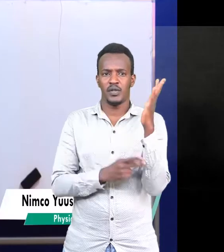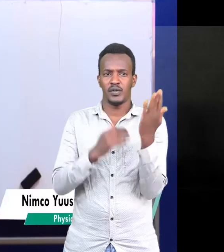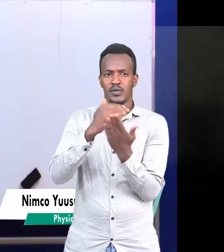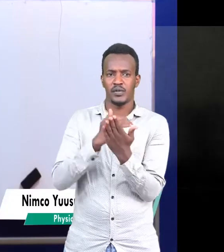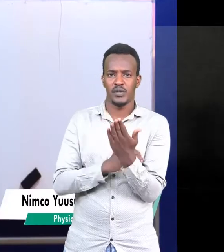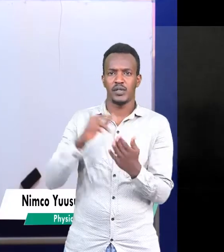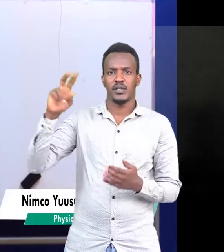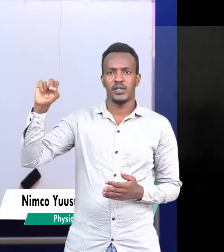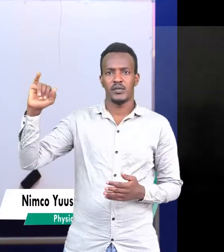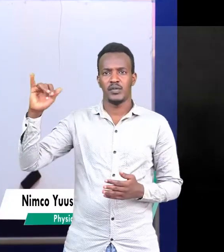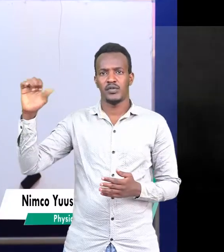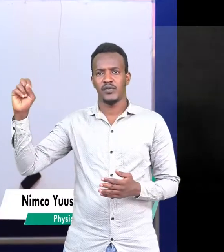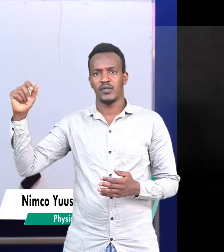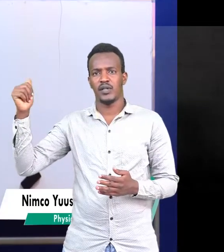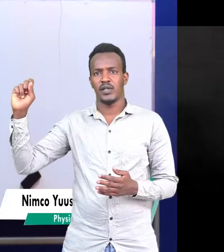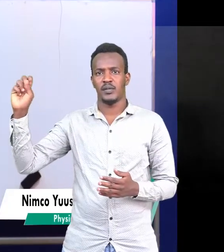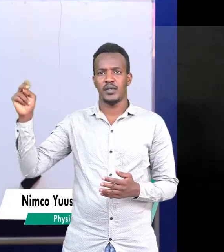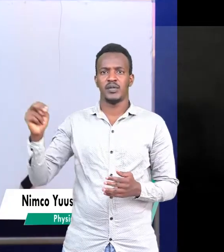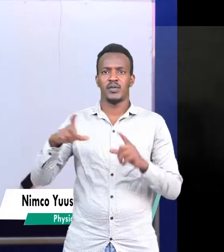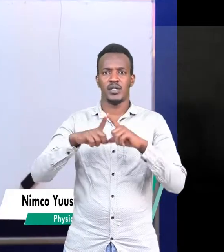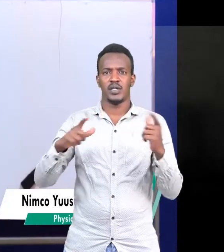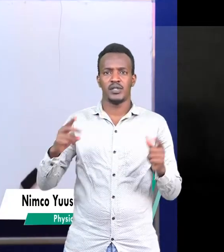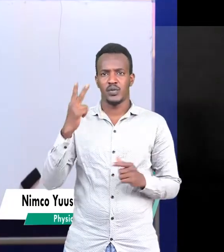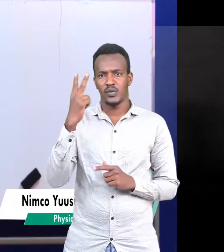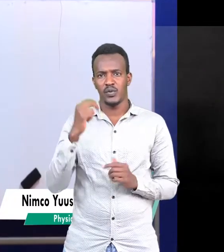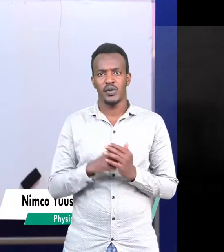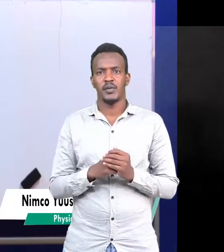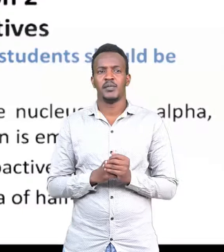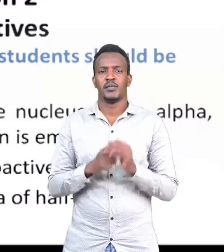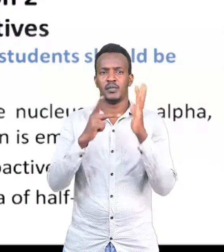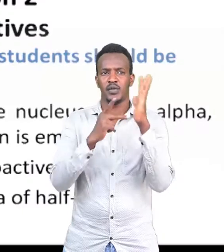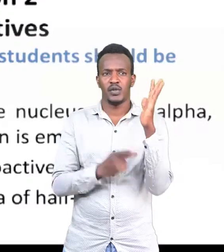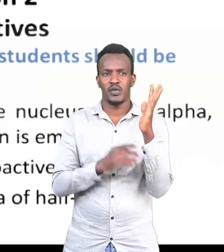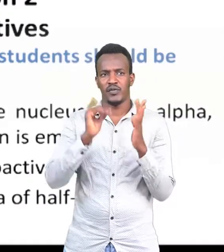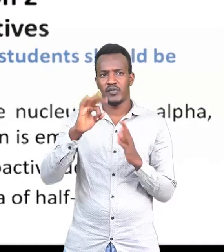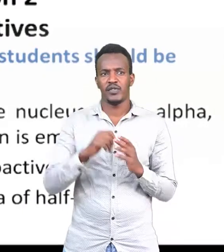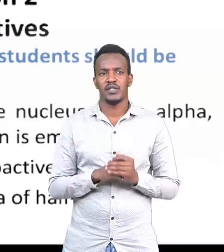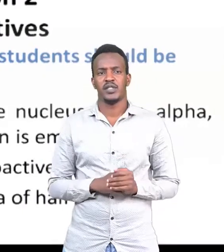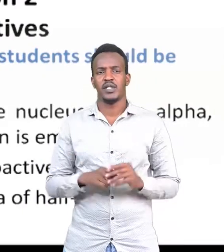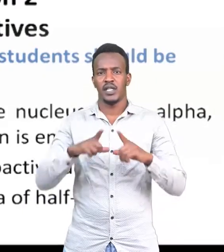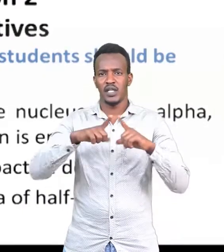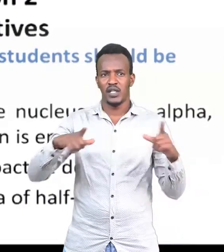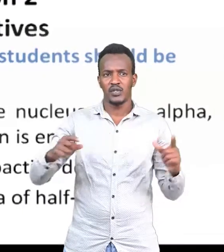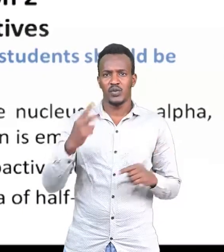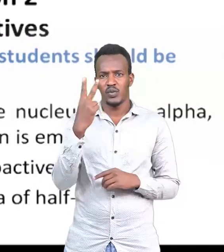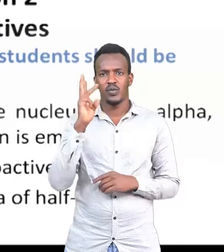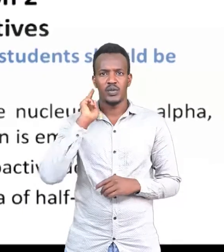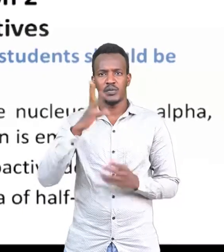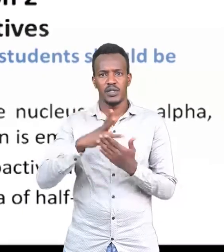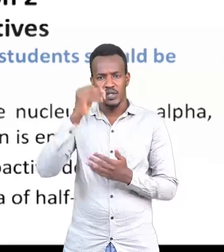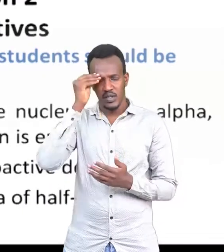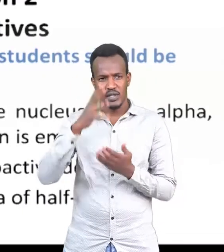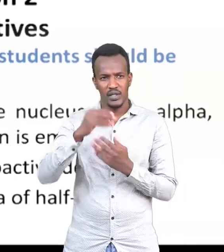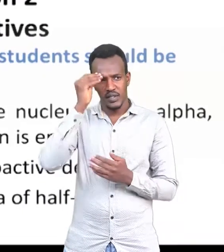Axmed, waana 10kii labaad ee maadadaasi fiisigiska ah. Way 10kii labaad waxaan ku qaadanaynaa waxa